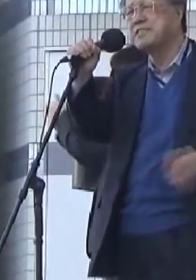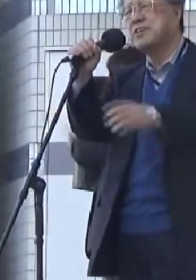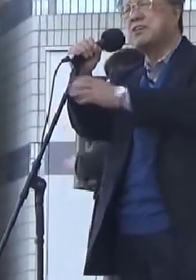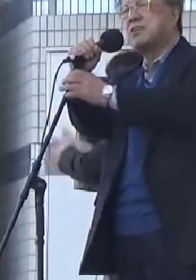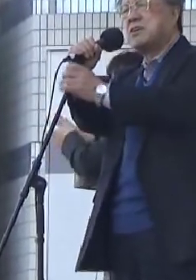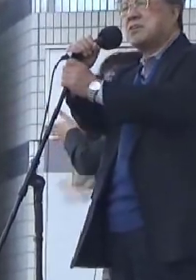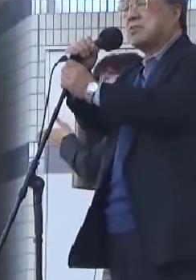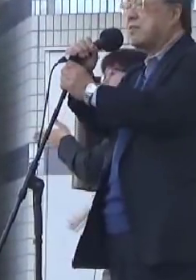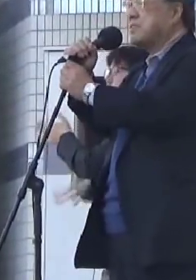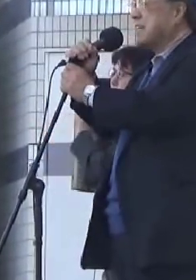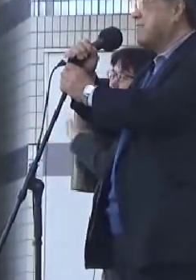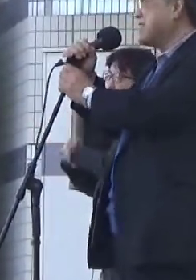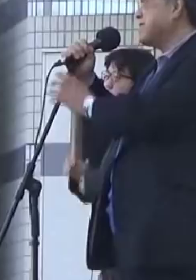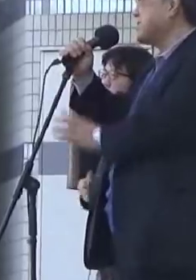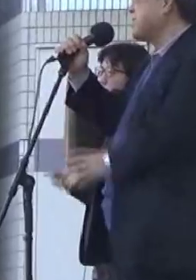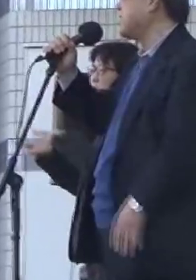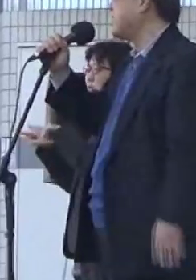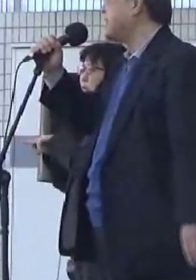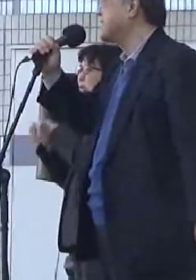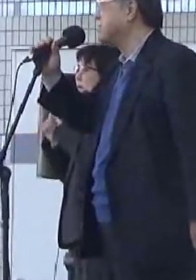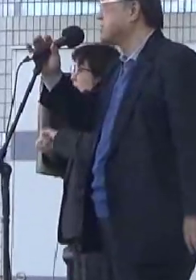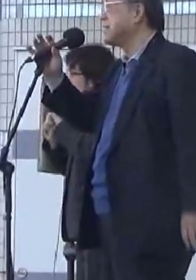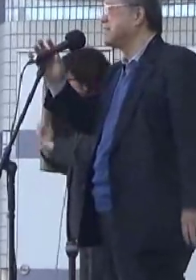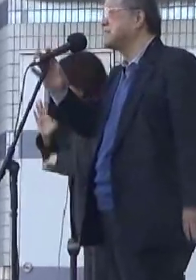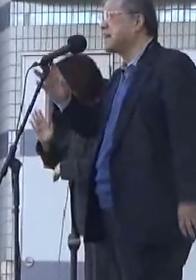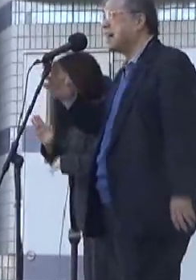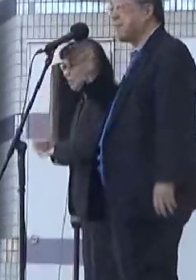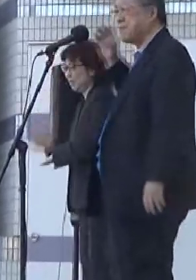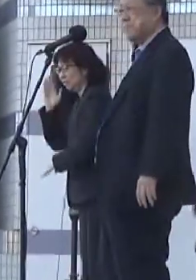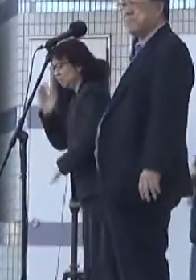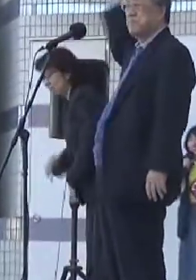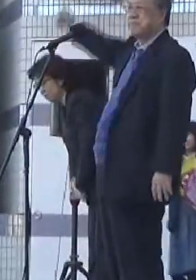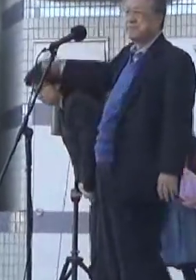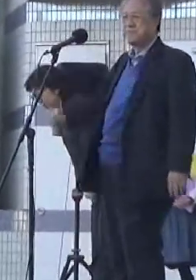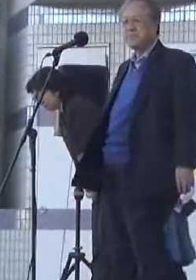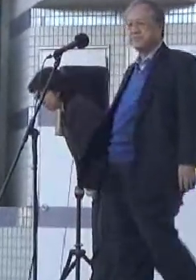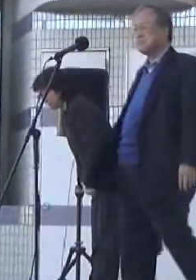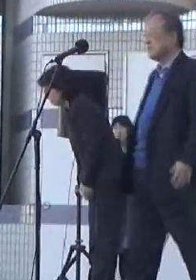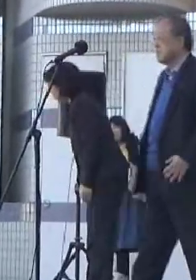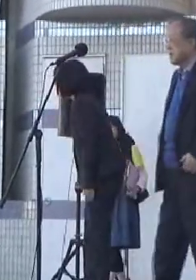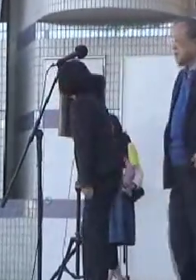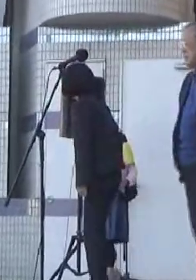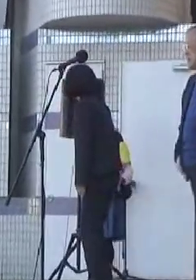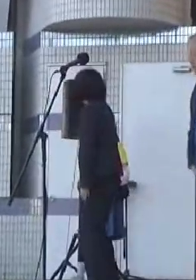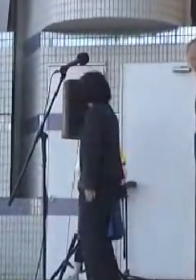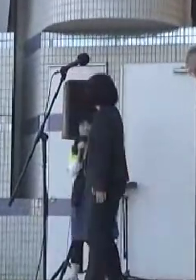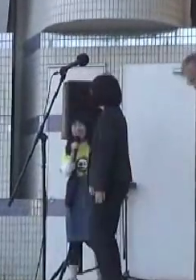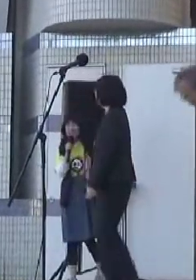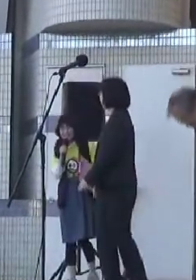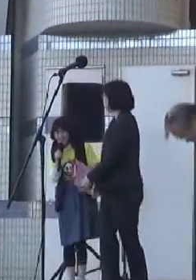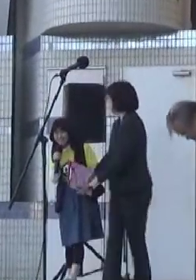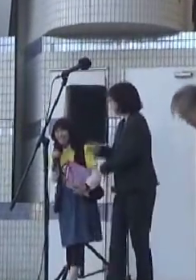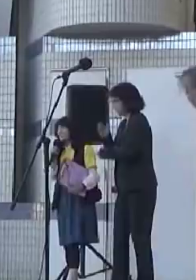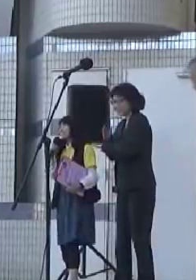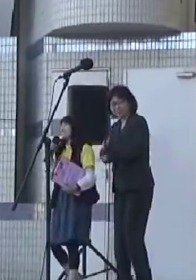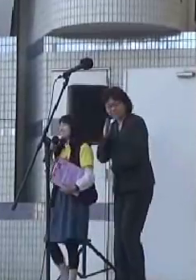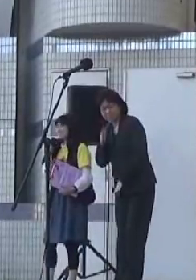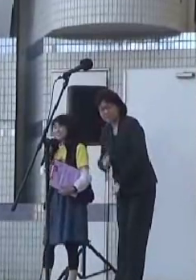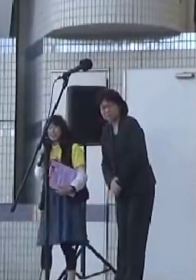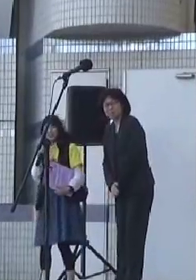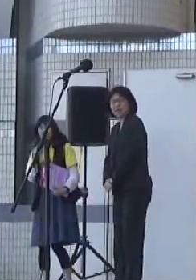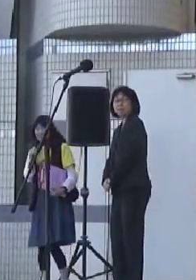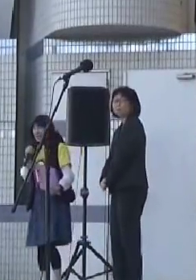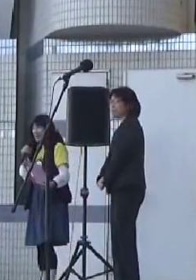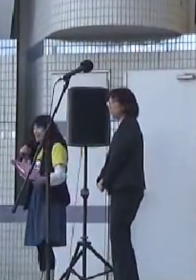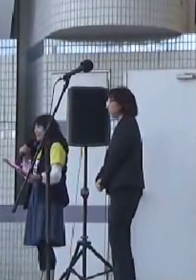きずり下ろしましょう。共に頑張りましょう。ありがとうございました。 福山さんどうもありがとうございました。